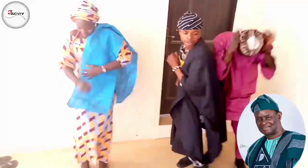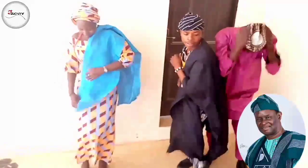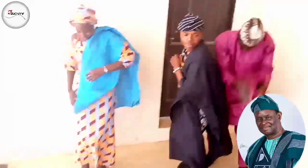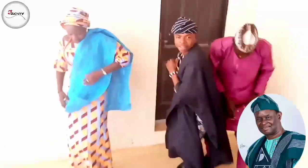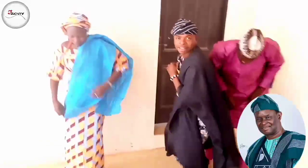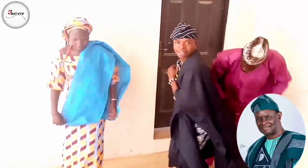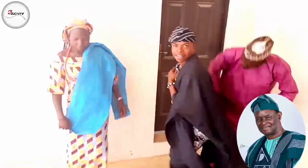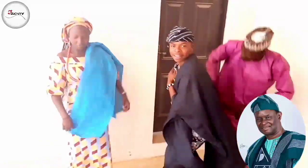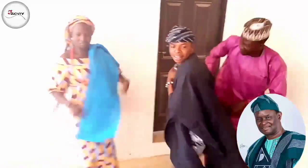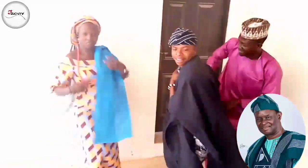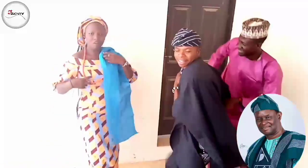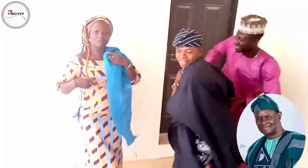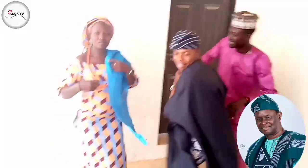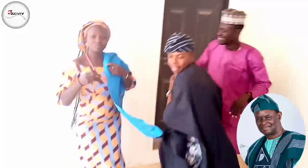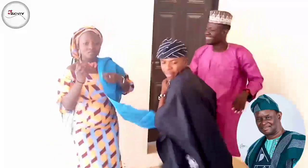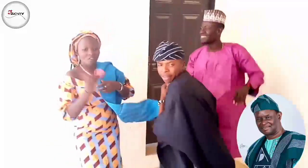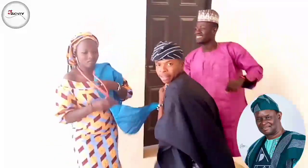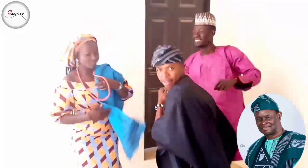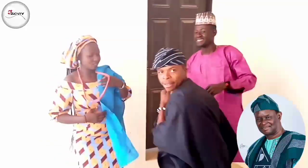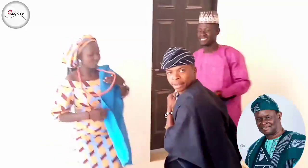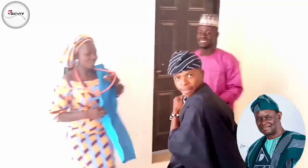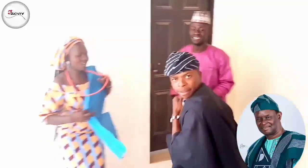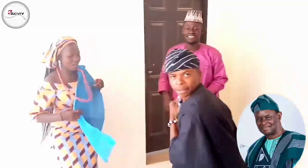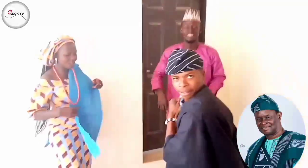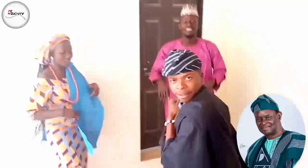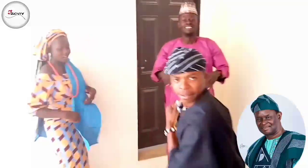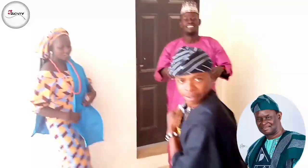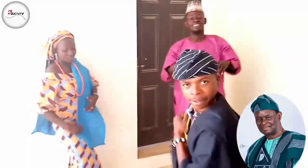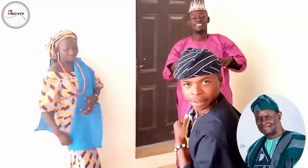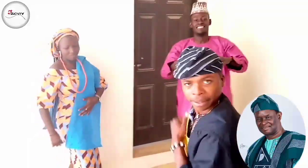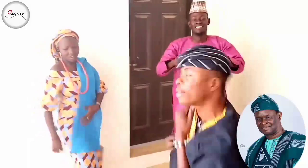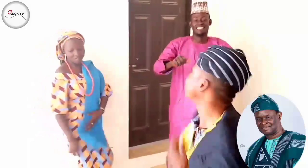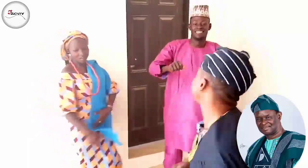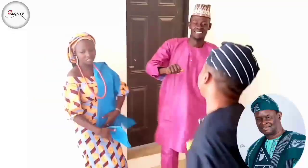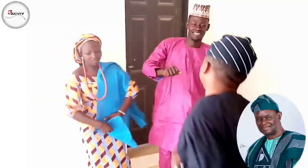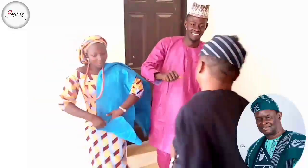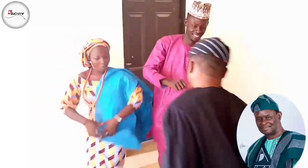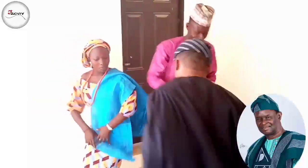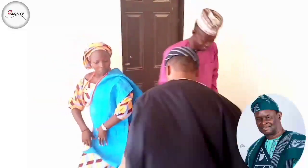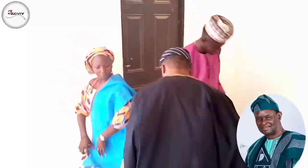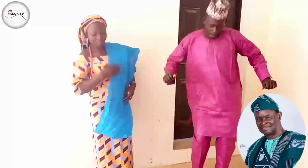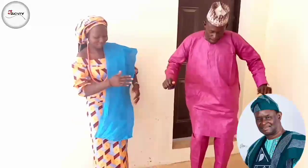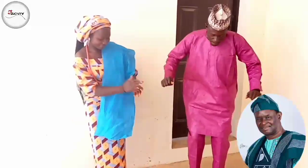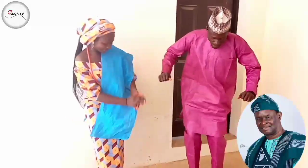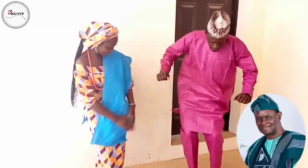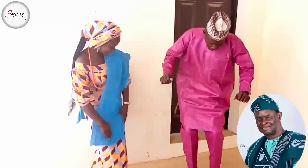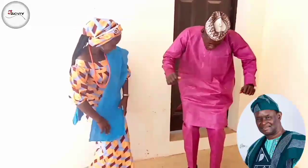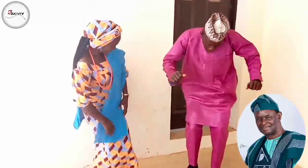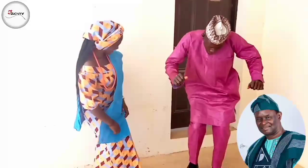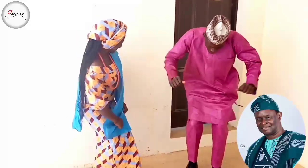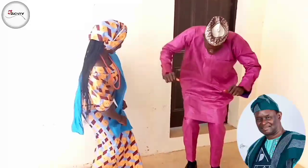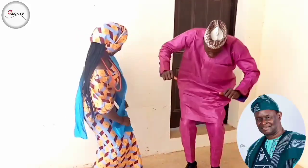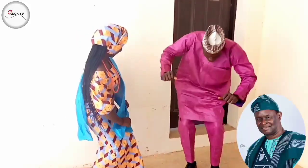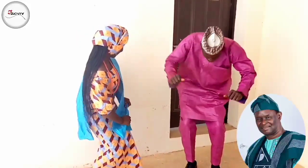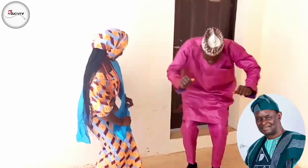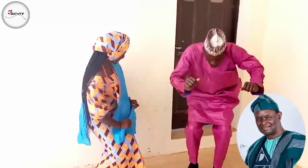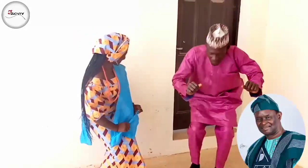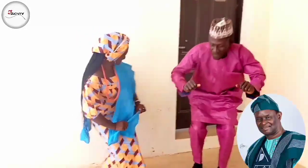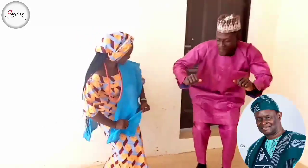མམའར ར རསྣསྣས ཟའེ ཚའལས ཆོས སྦྷྣས ར ཅྱོ